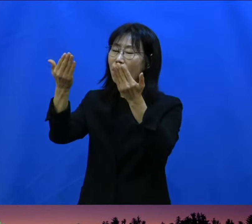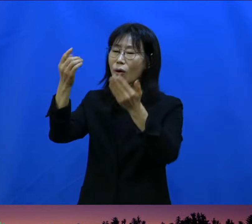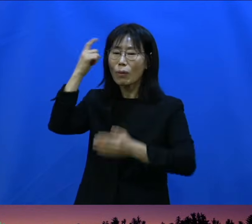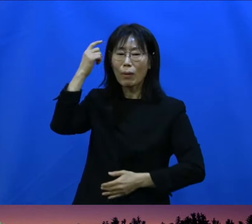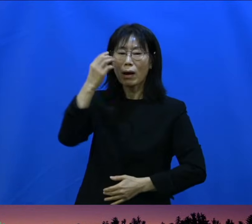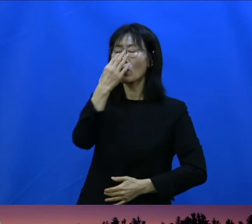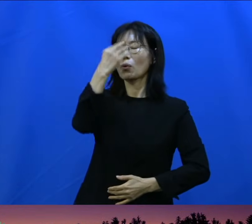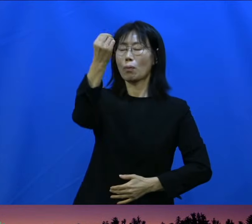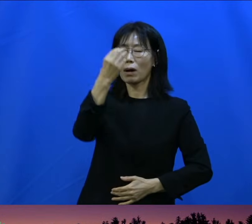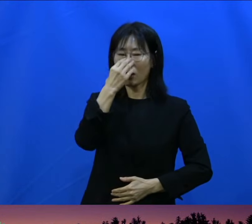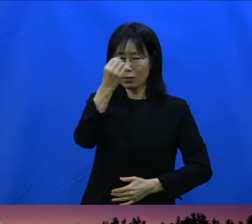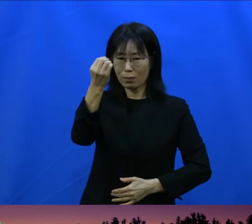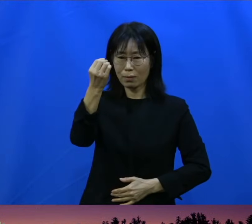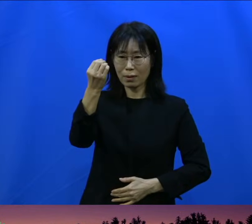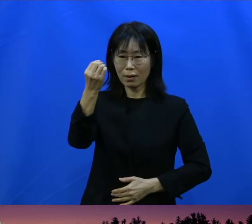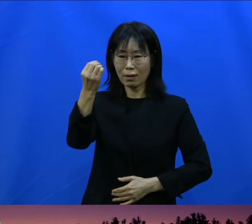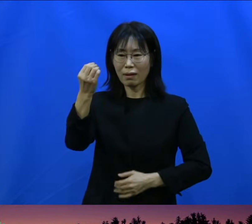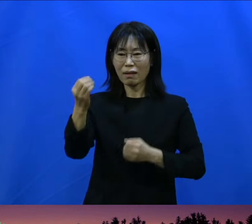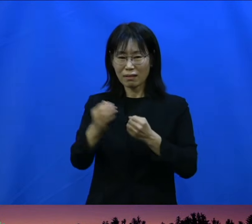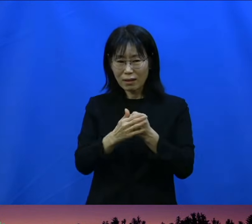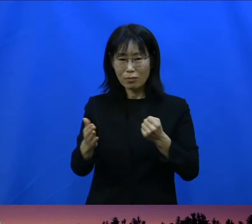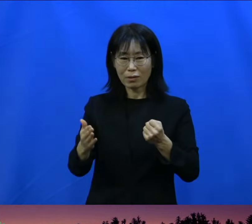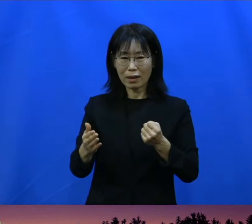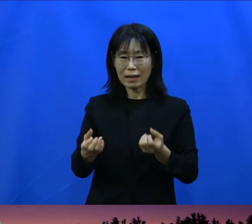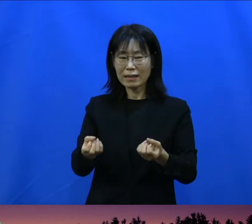그런 분노하면서 성소에서